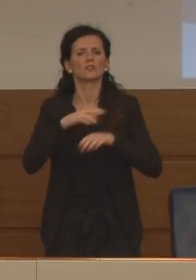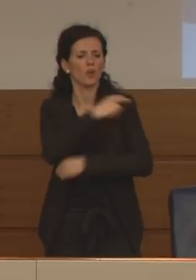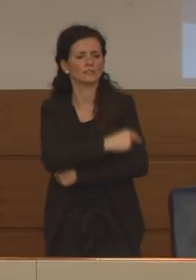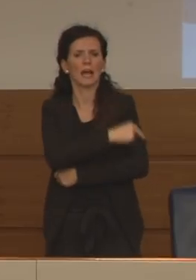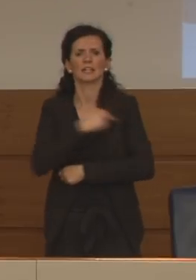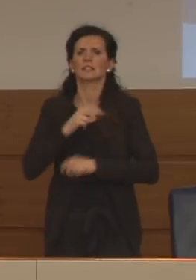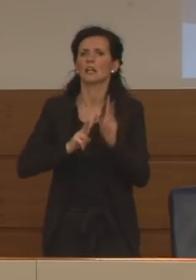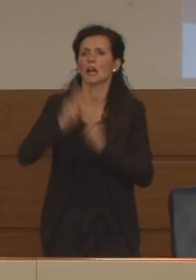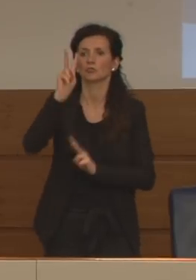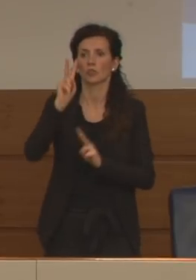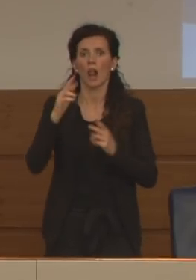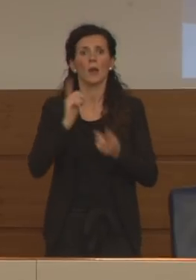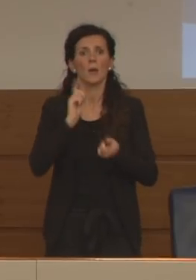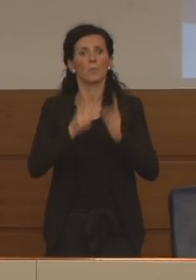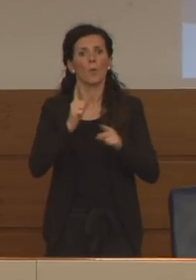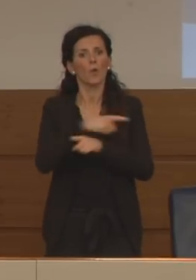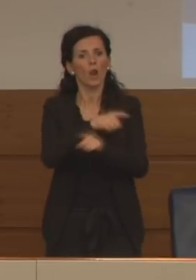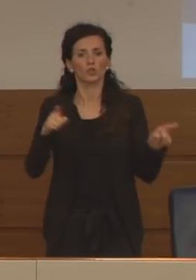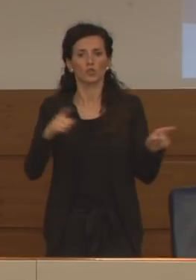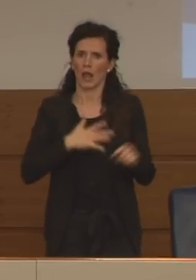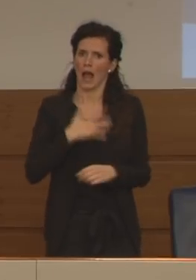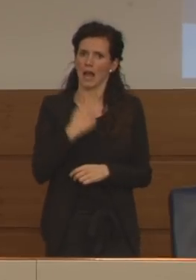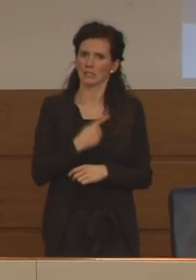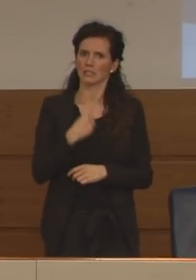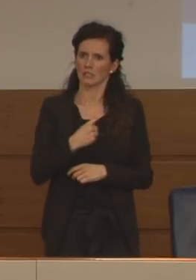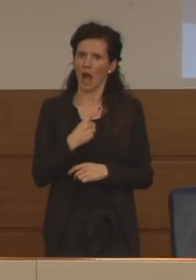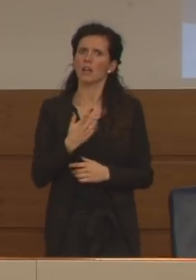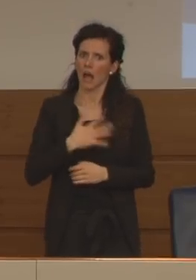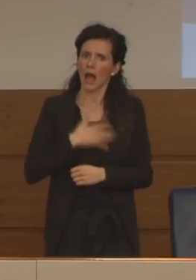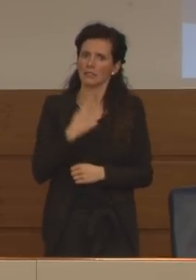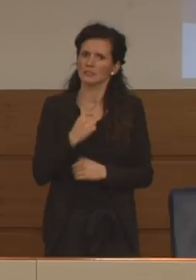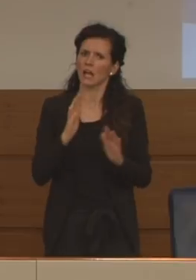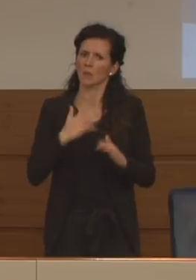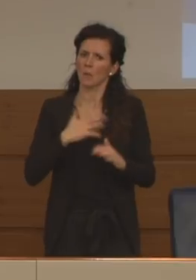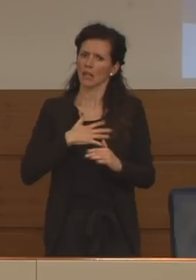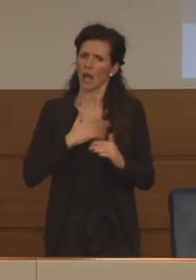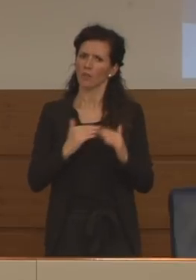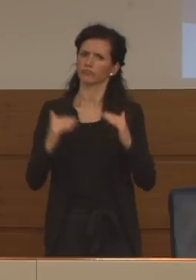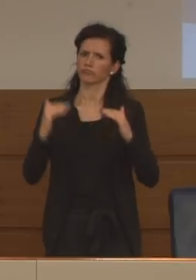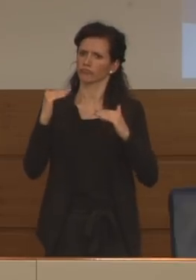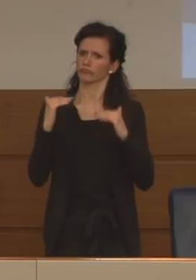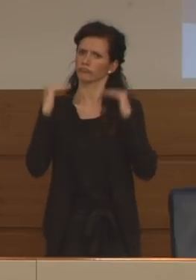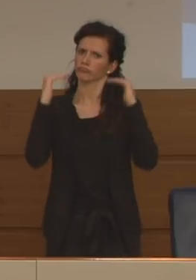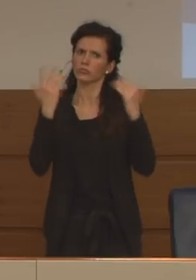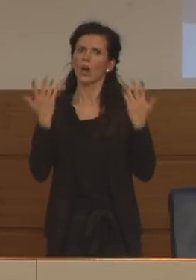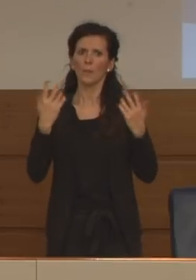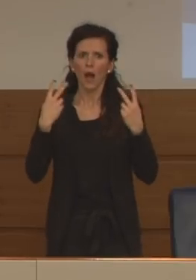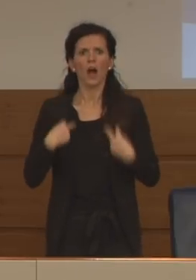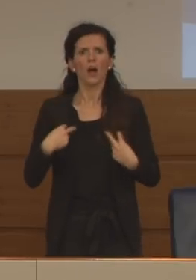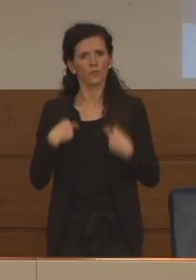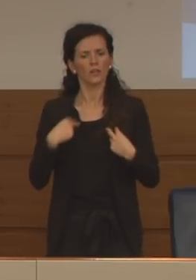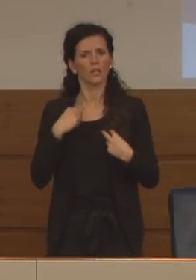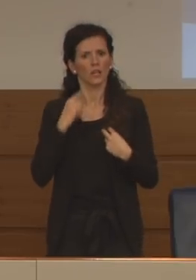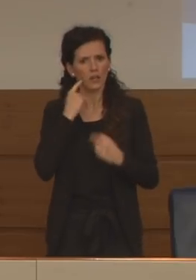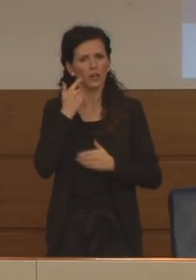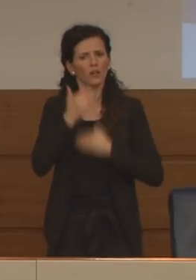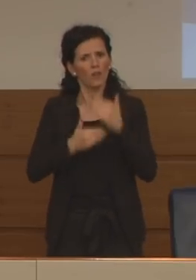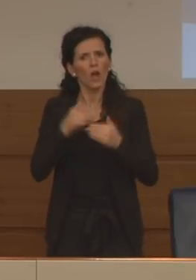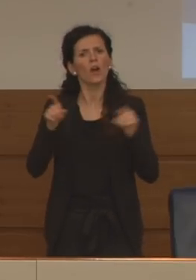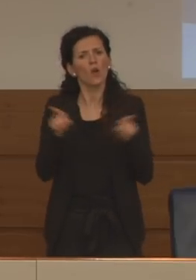popolazione molto anziana con età molto elevata e con ottima sopravvivenza anche con molte